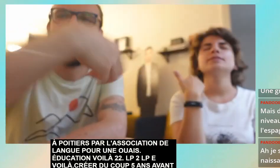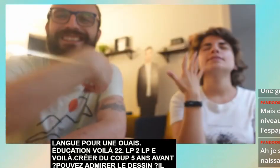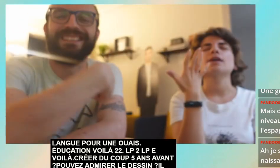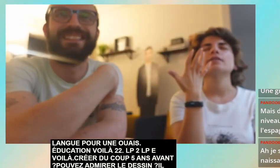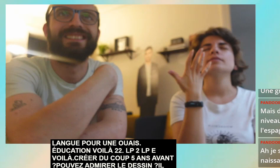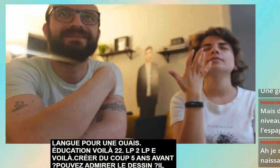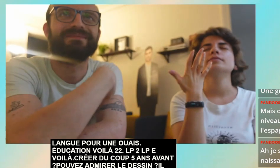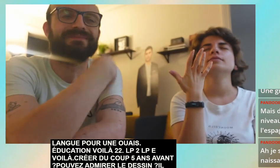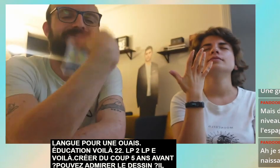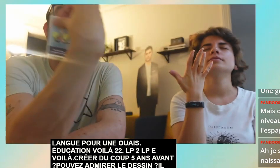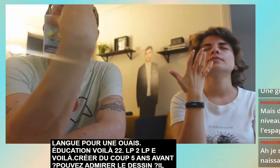2005.